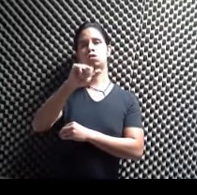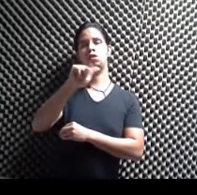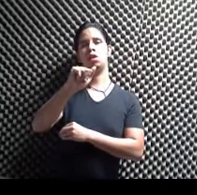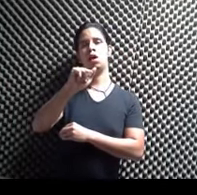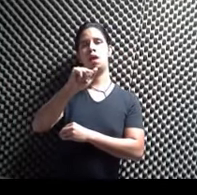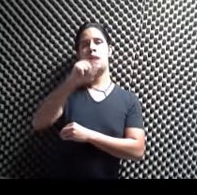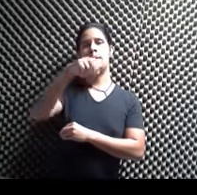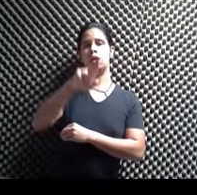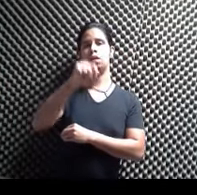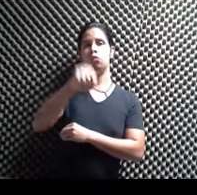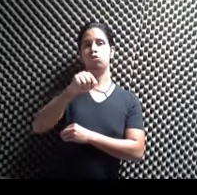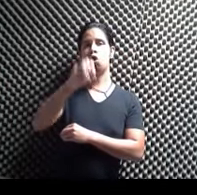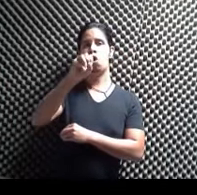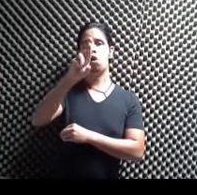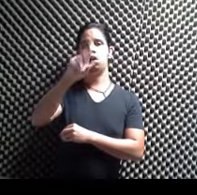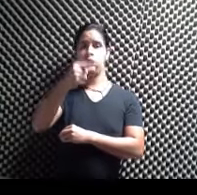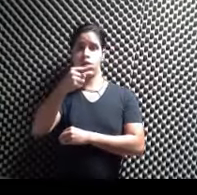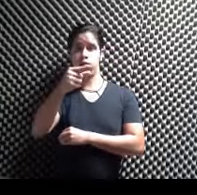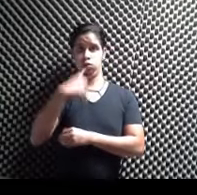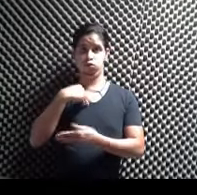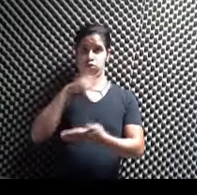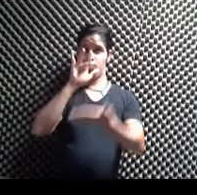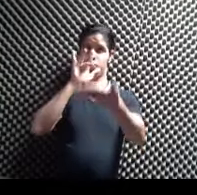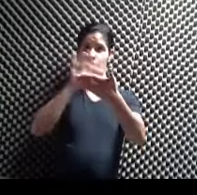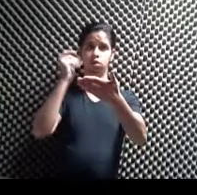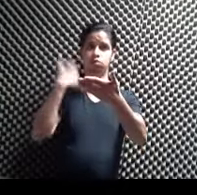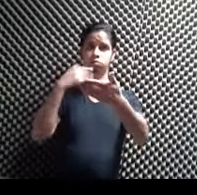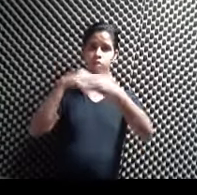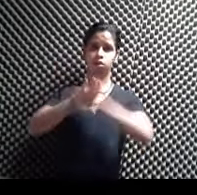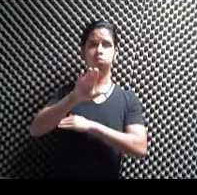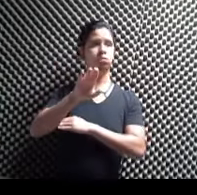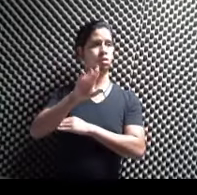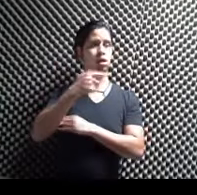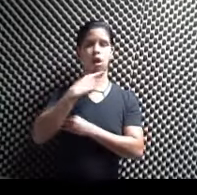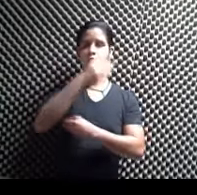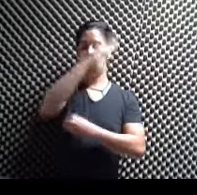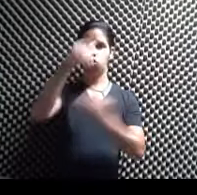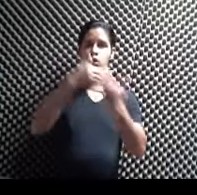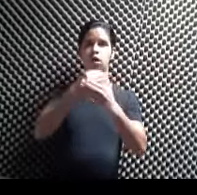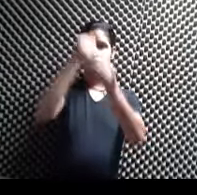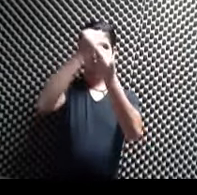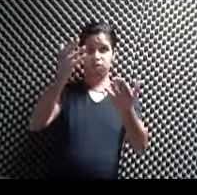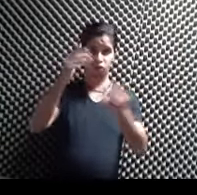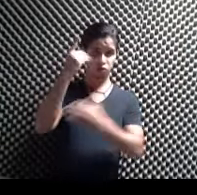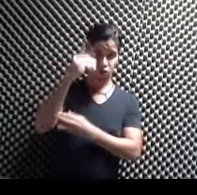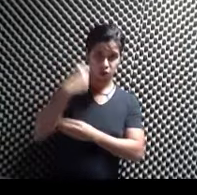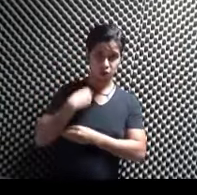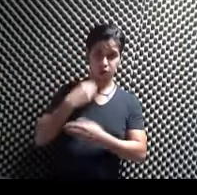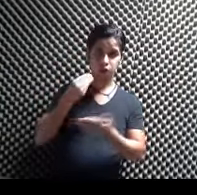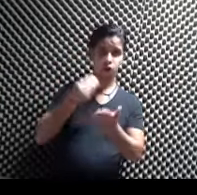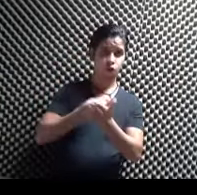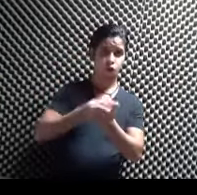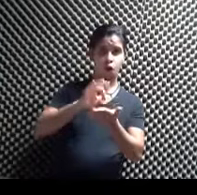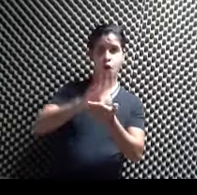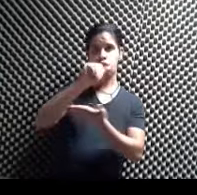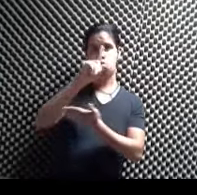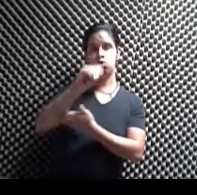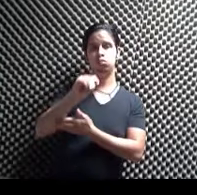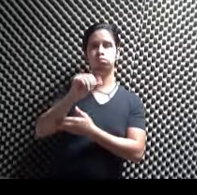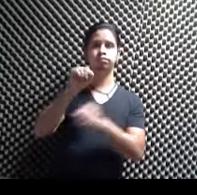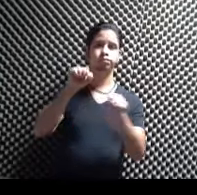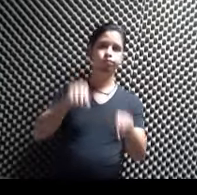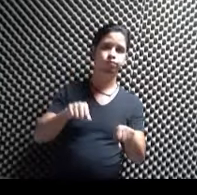mochilaspr.org. Ahí es donde usted tiene que llegar. Le da toda la información para saber dónde donar, cómo donar. Correcto. Puede ser que se